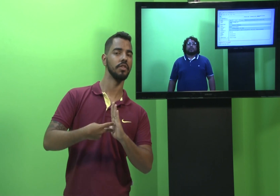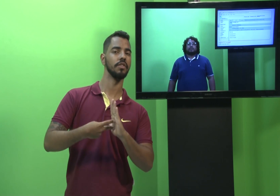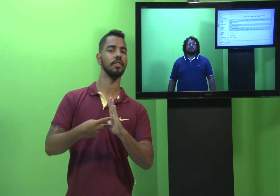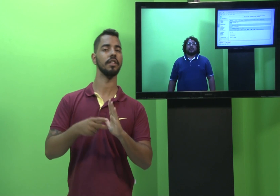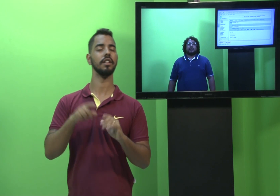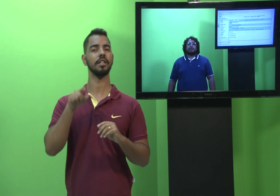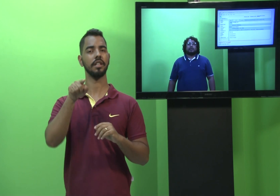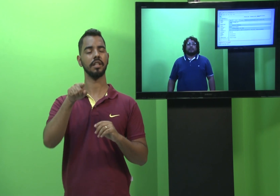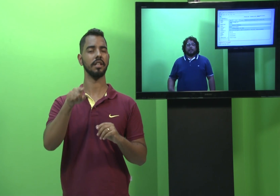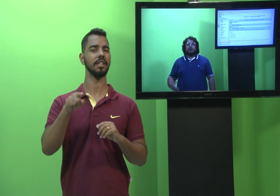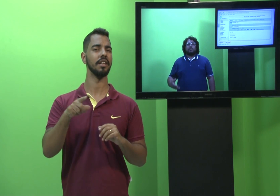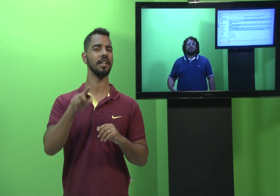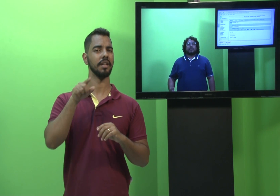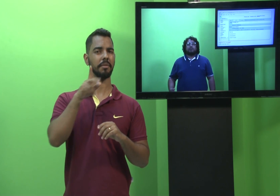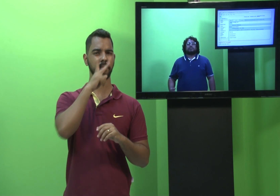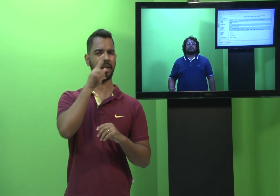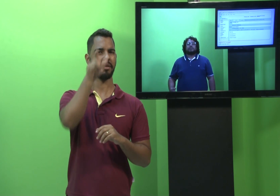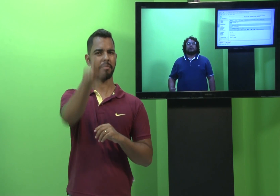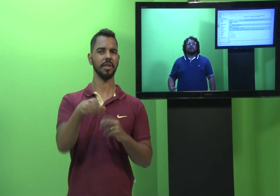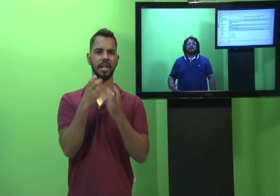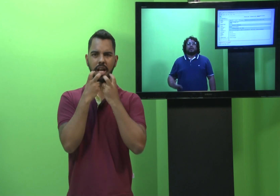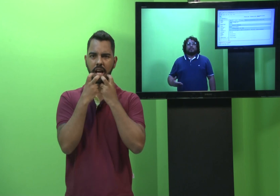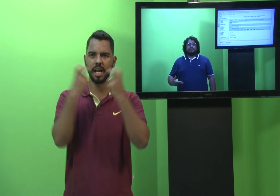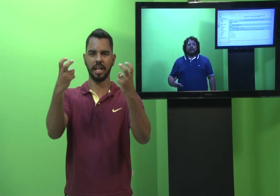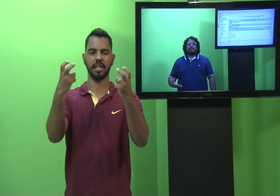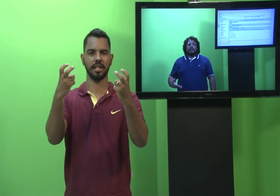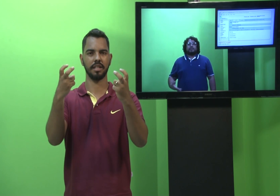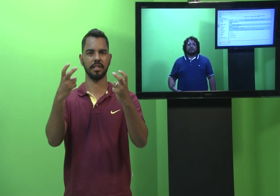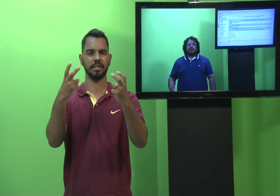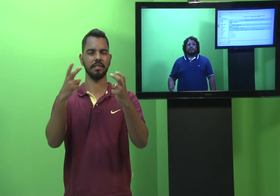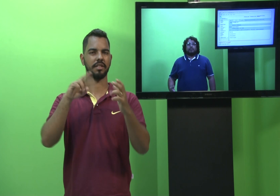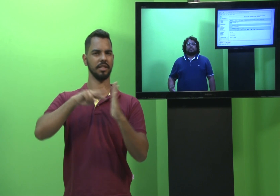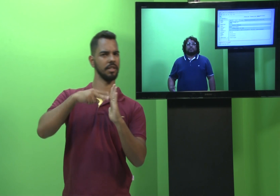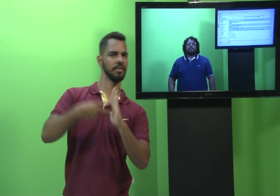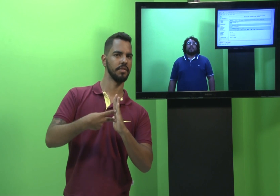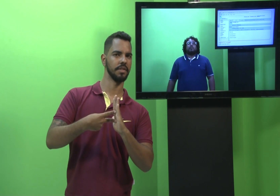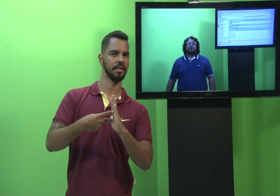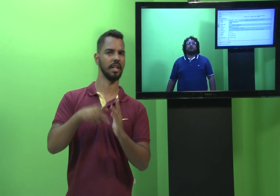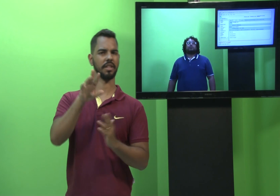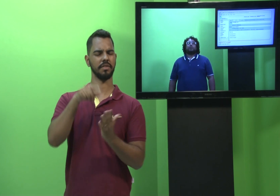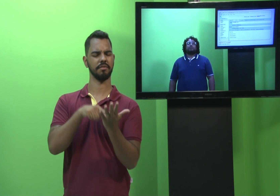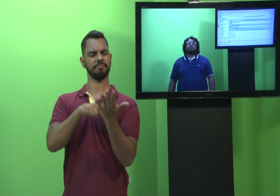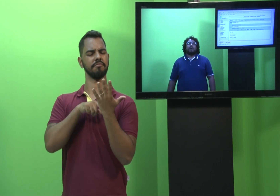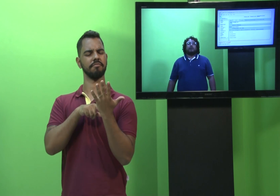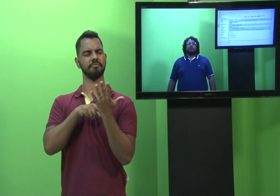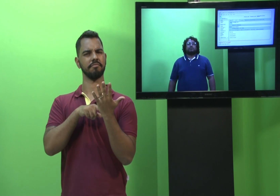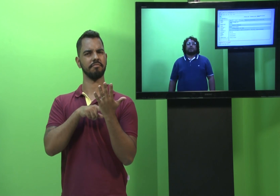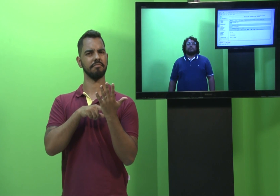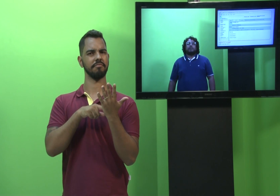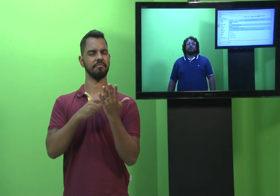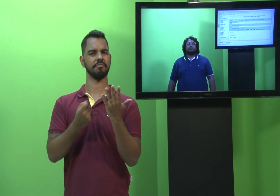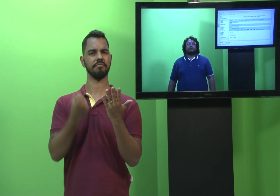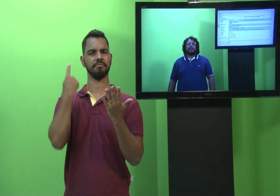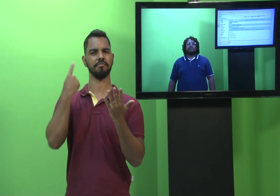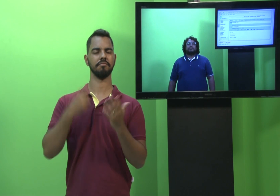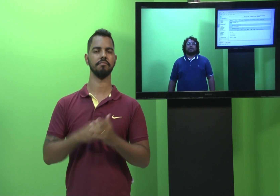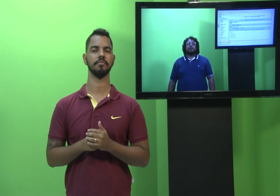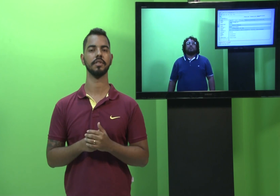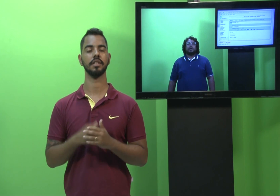maiúsculo em algumas causas vai ter estranhamento? Por isso o uso de maiúscula e minúscula deve seguir o